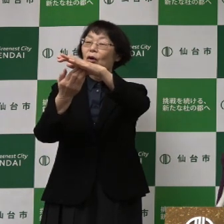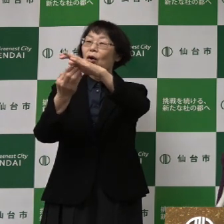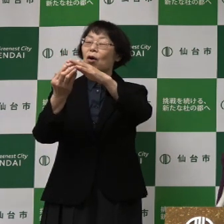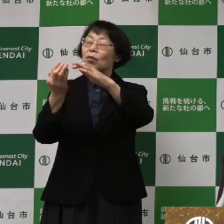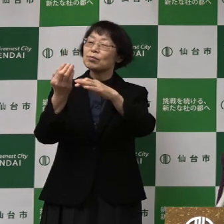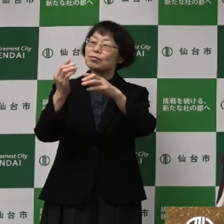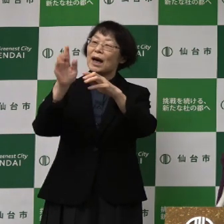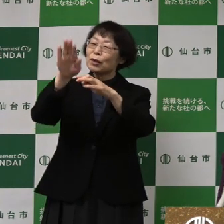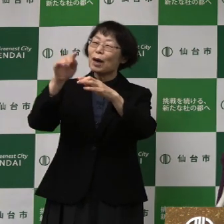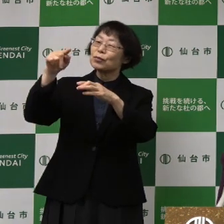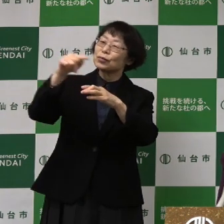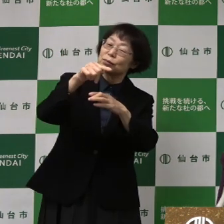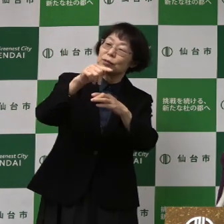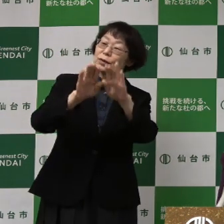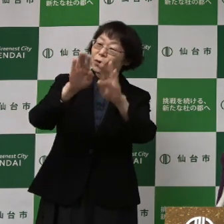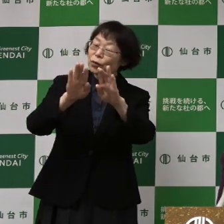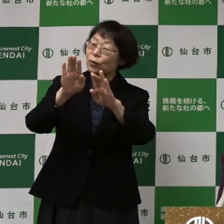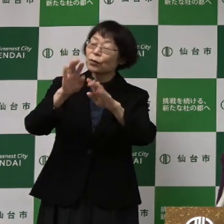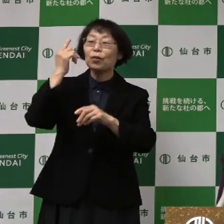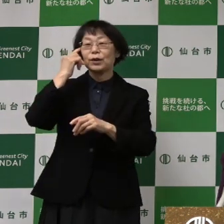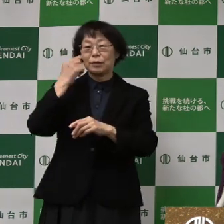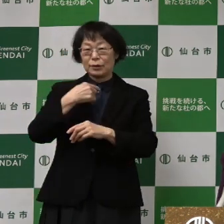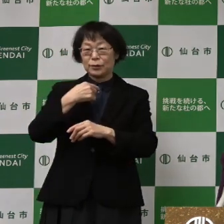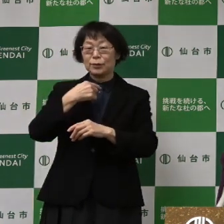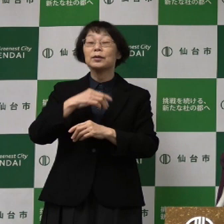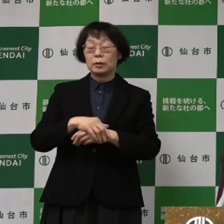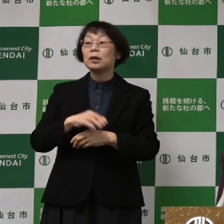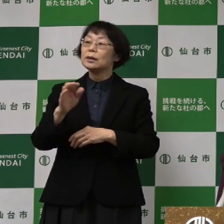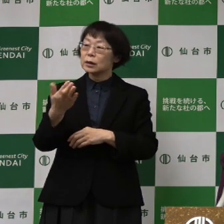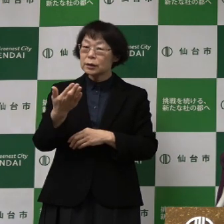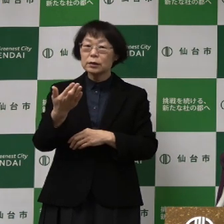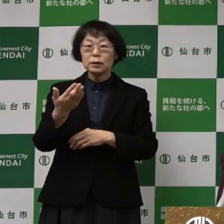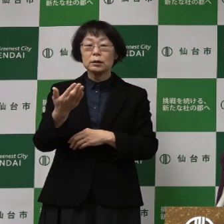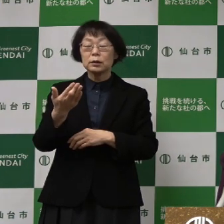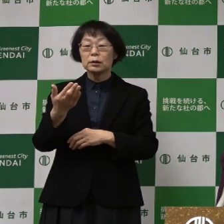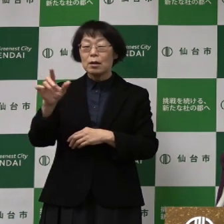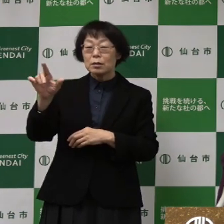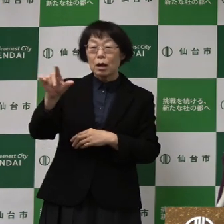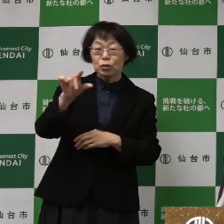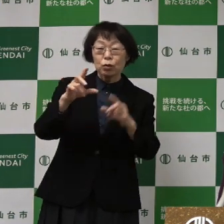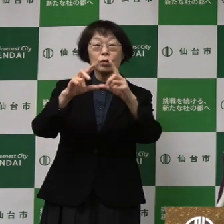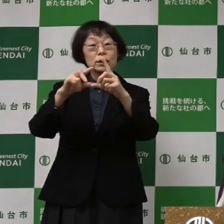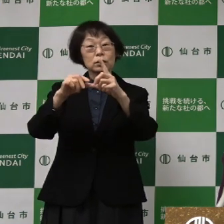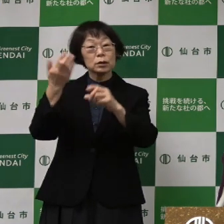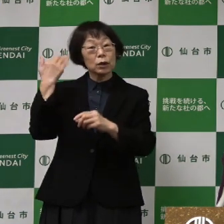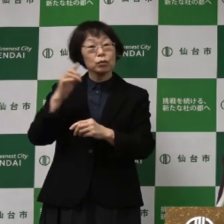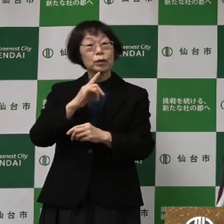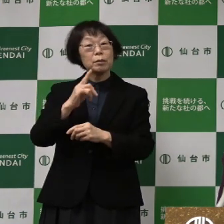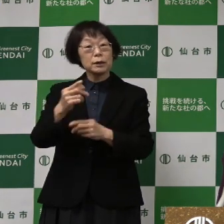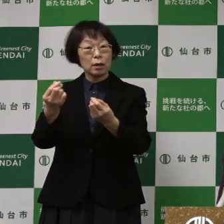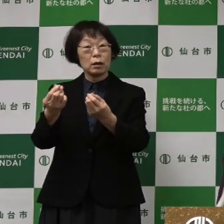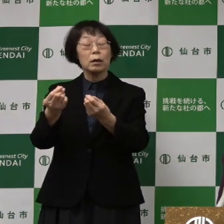は超えたのではないかというふうに見ているところです。しかし減少率は先ほども申しましたけれども大